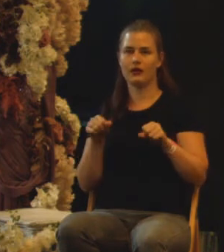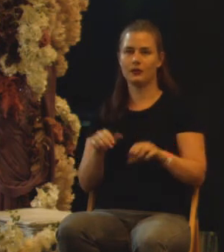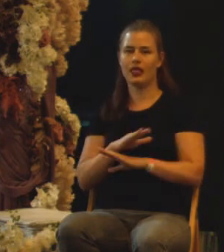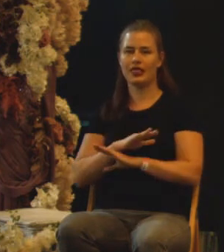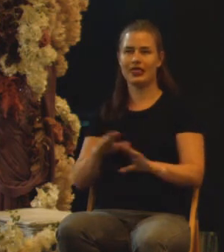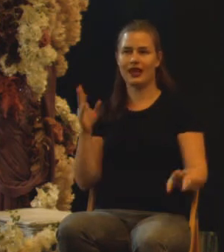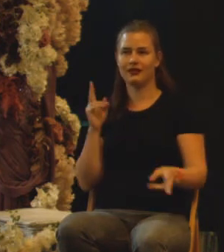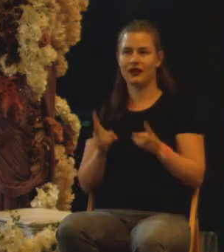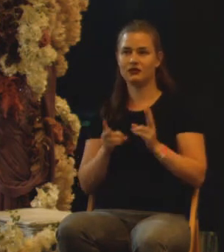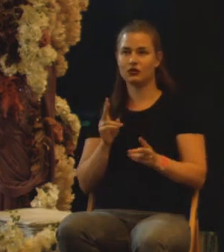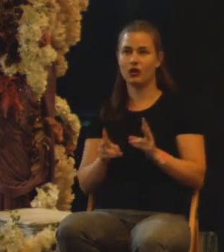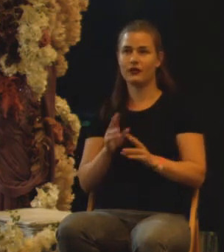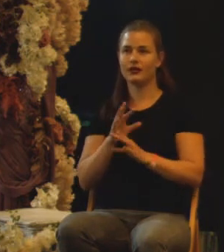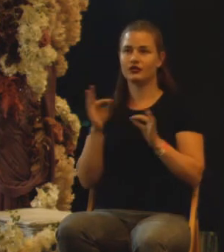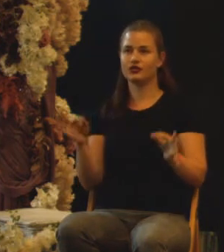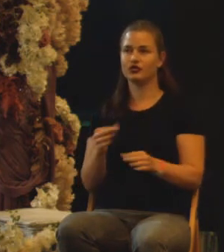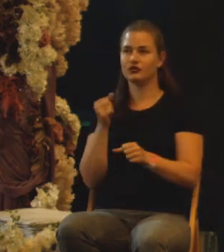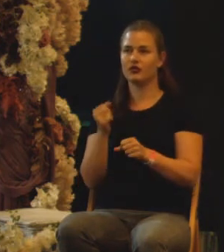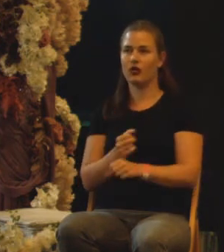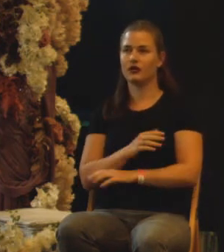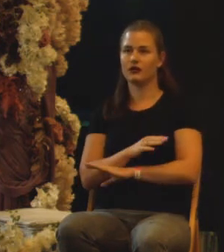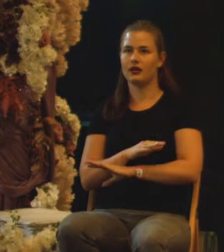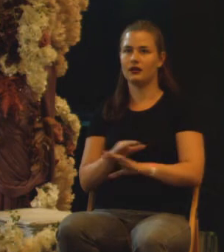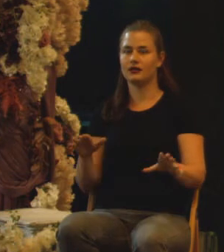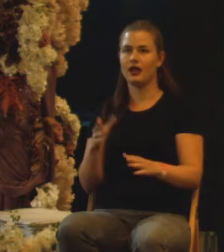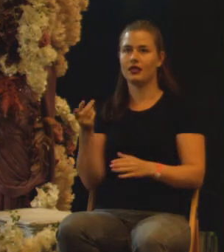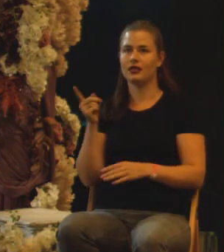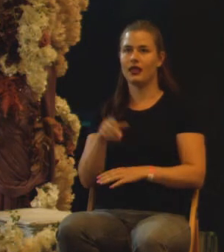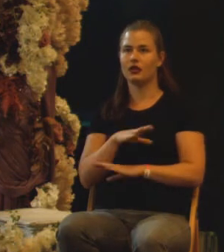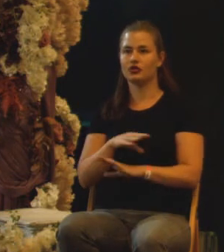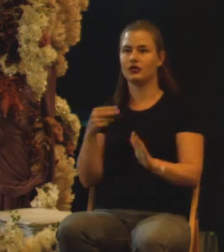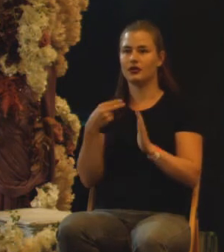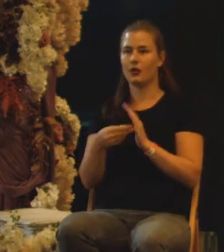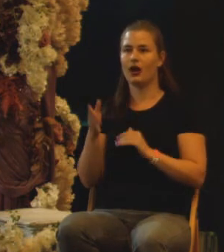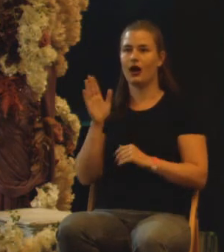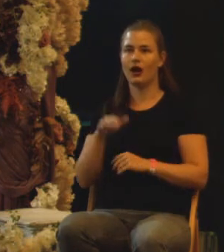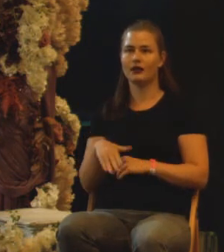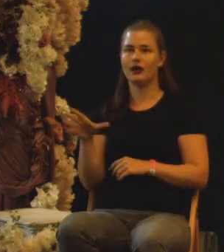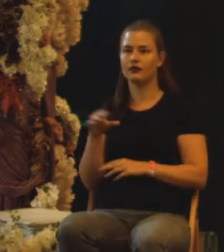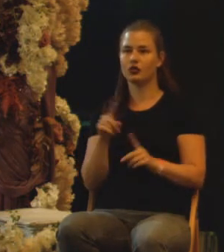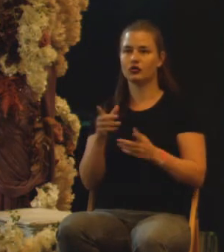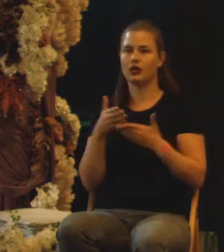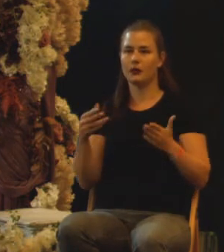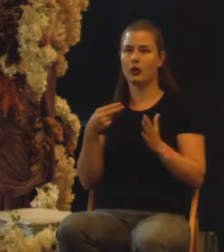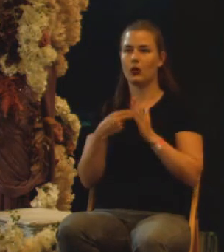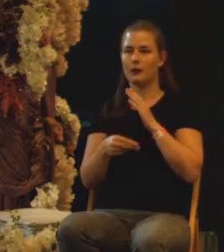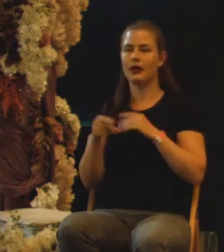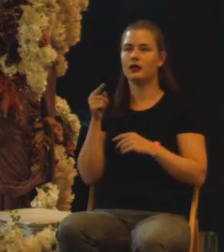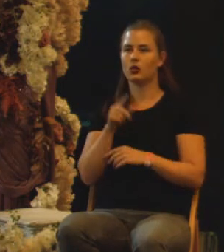не готовить, ничего не делать, даже не покупать. Хотя все, что мы купили, то мы и